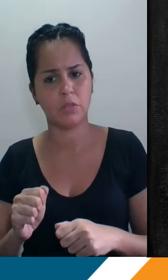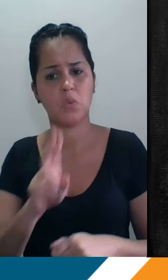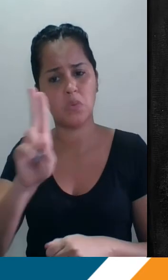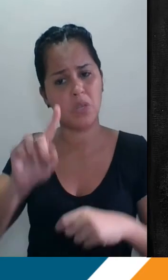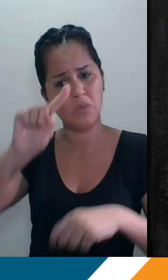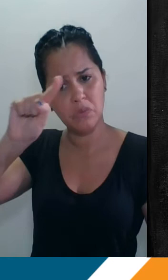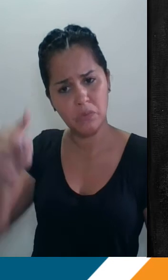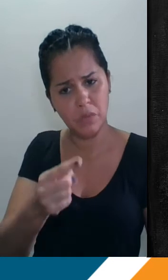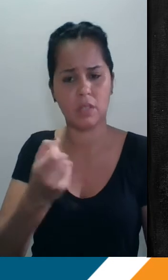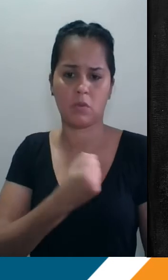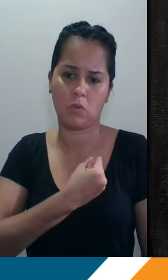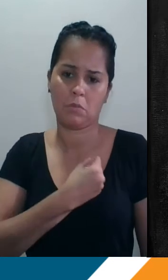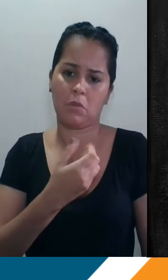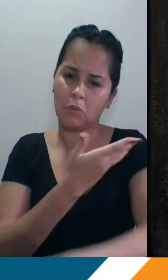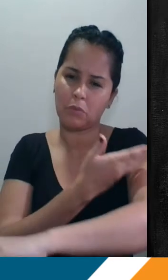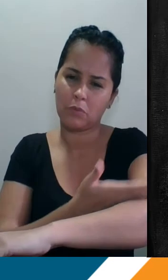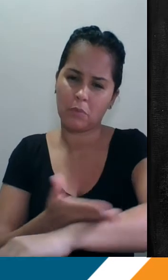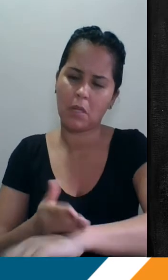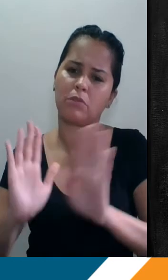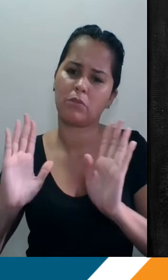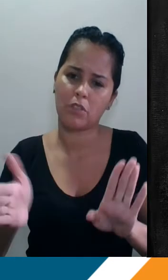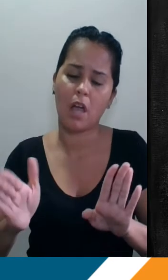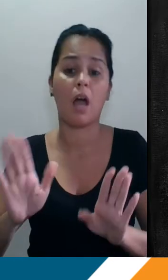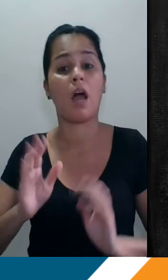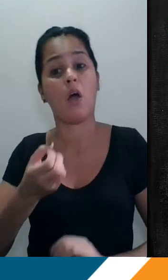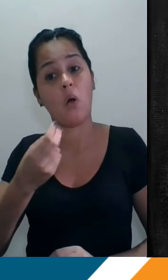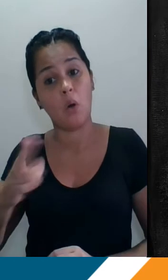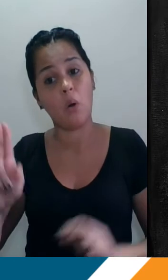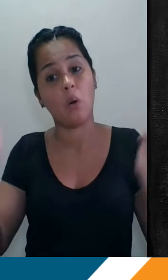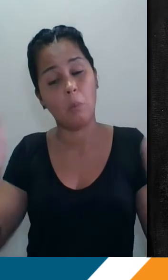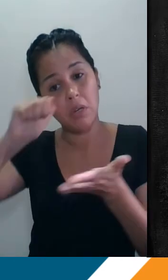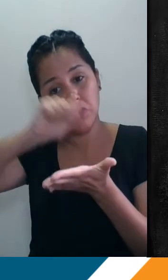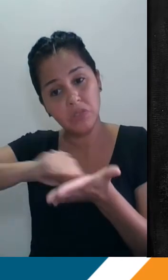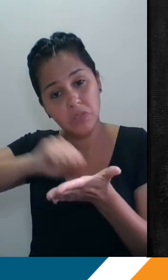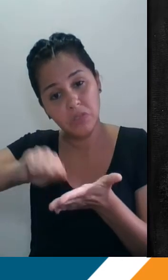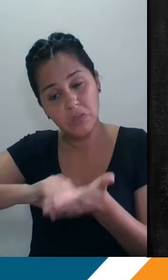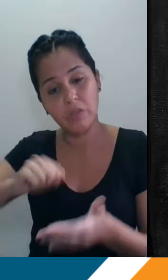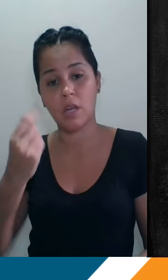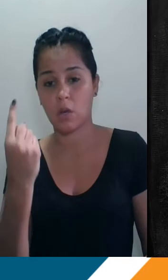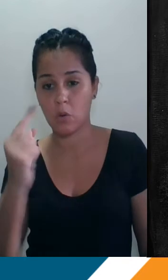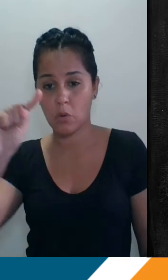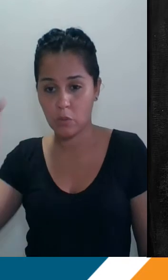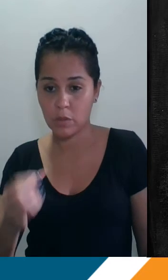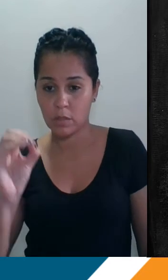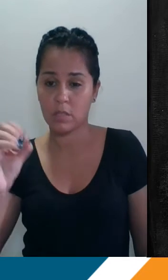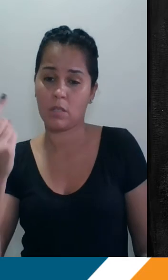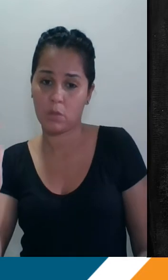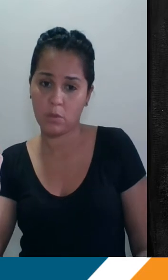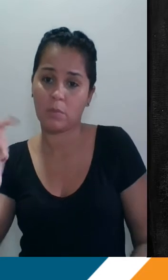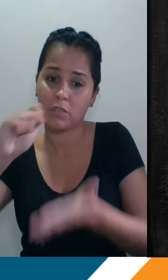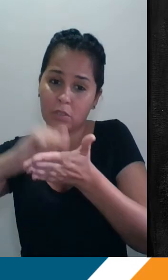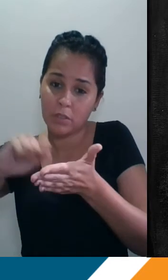vírgula, como está acostumado, ou então posso reescrever esse 1,01 como um 101, desde